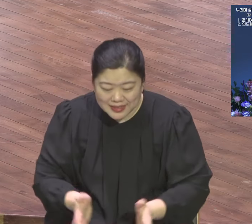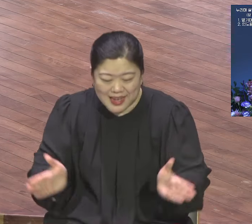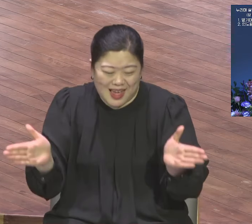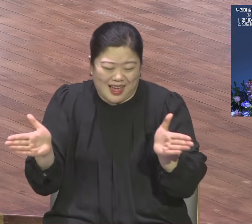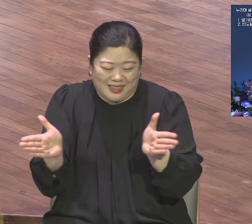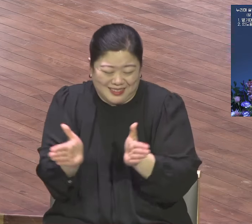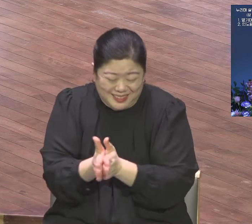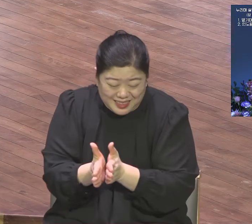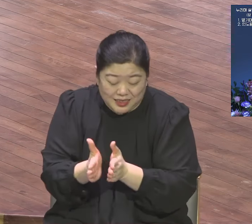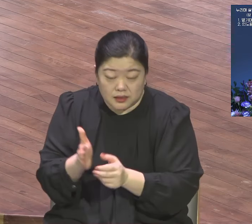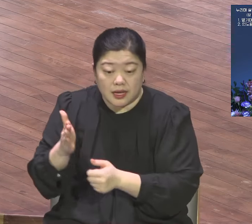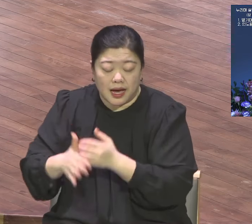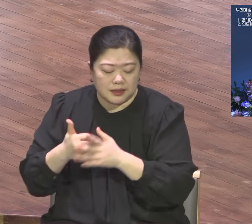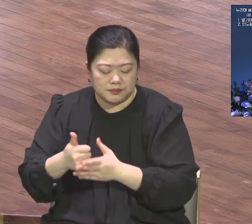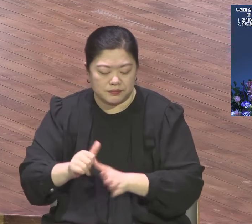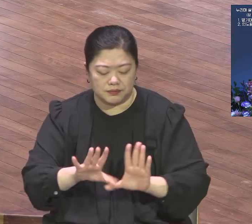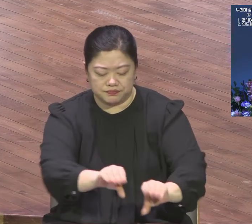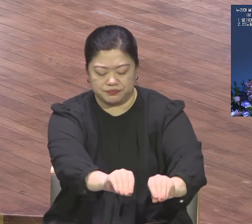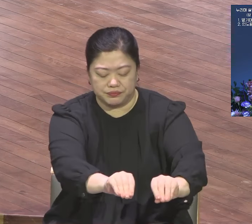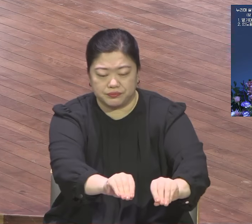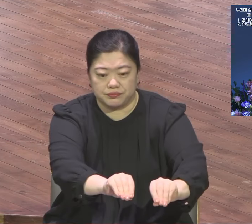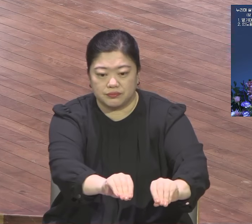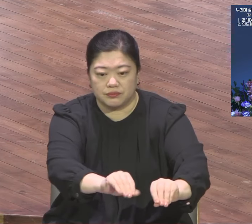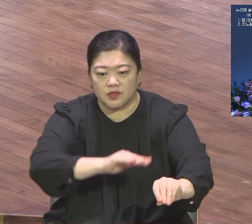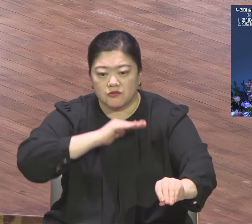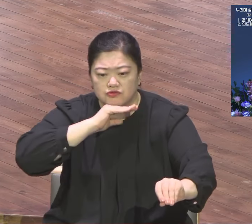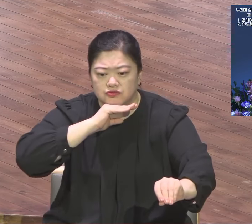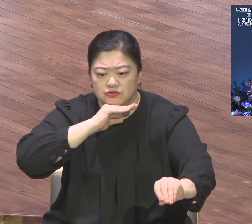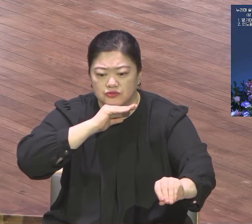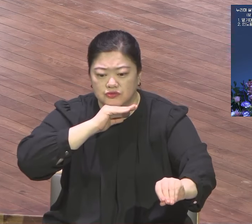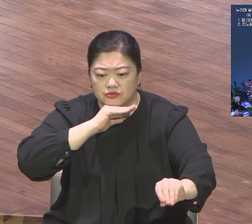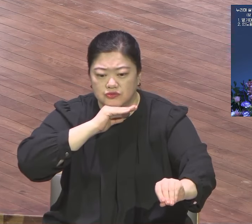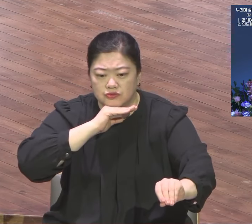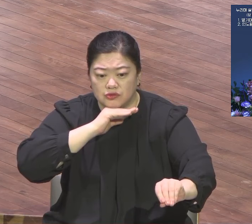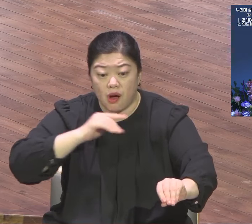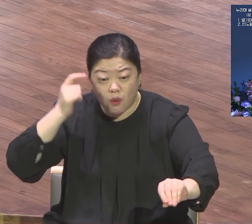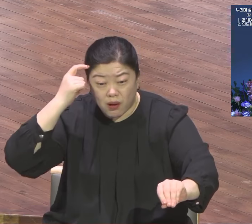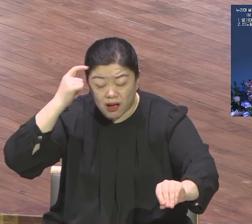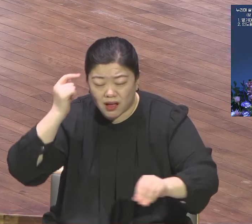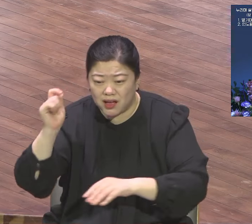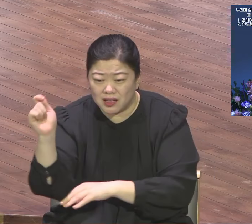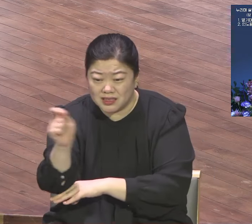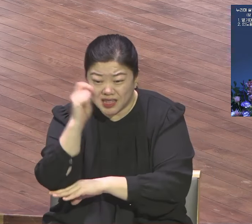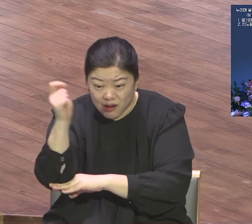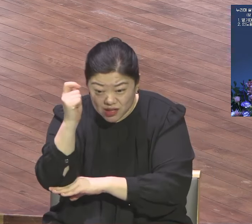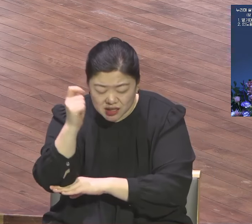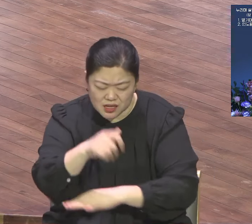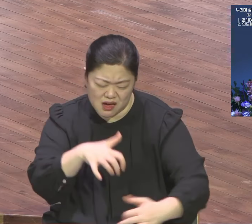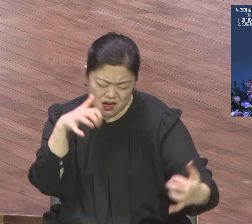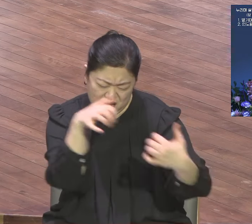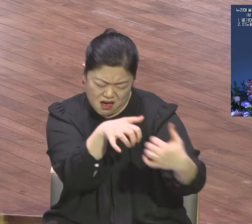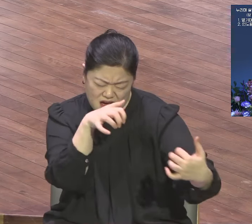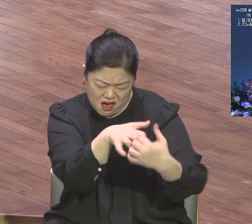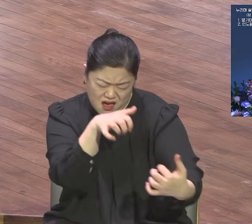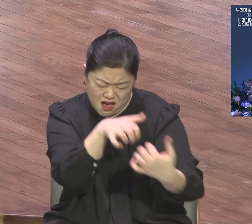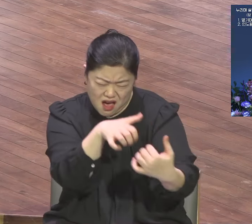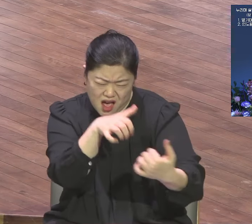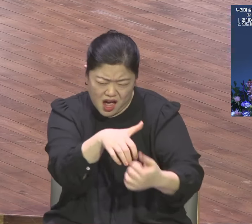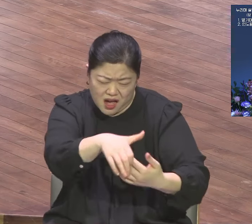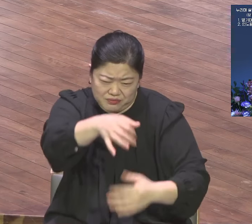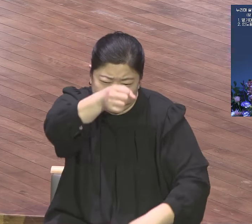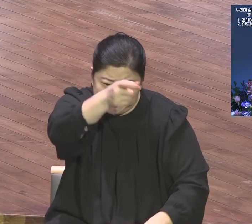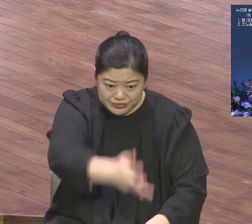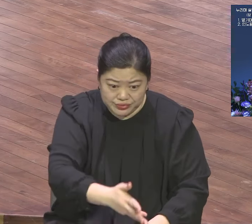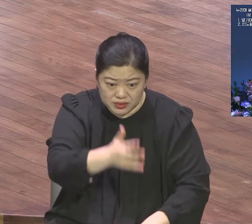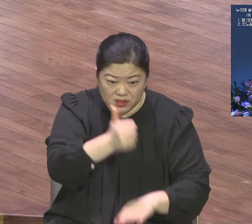전쟁을 하다 보니까 이 장군이잖아요. 평생 전쟁만 해가지고 수많은 사람 손에 피가 너무